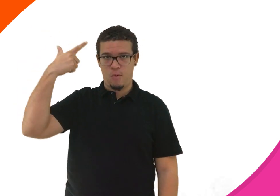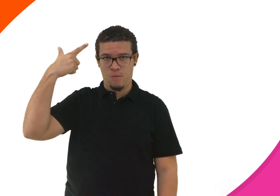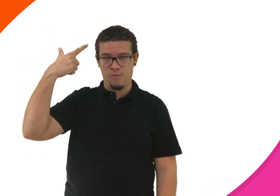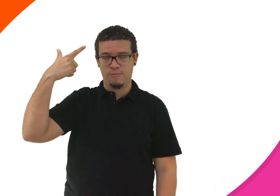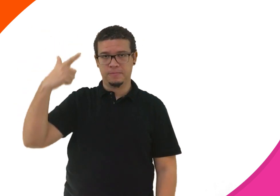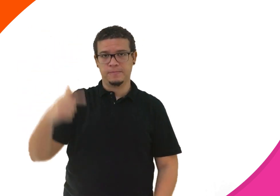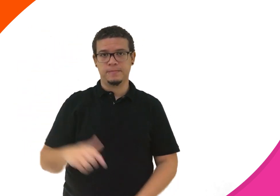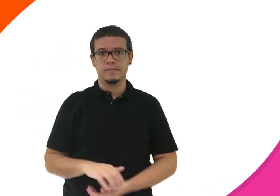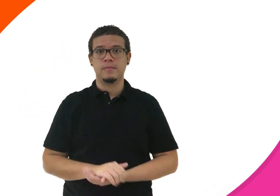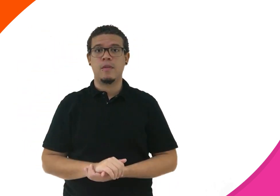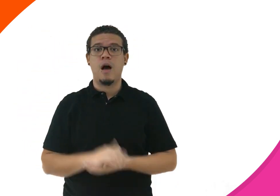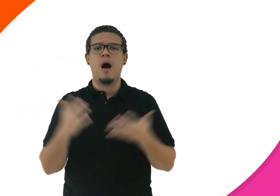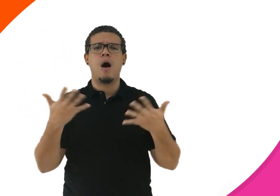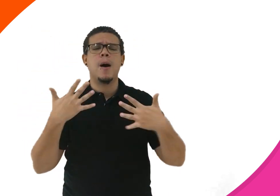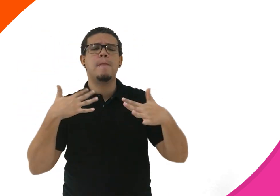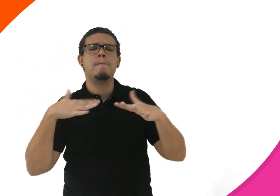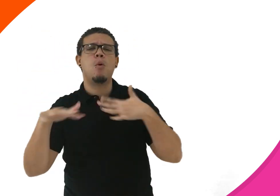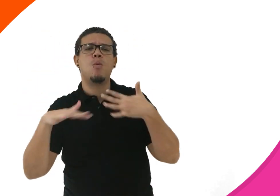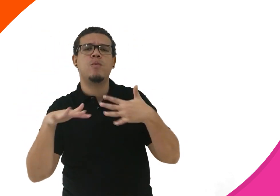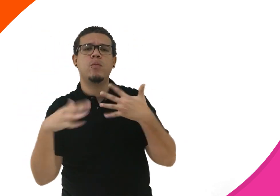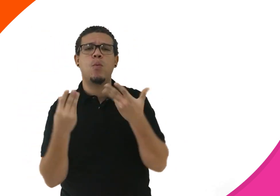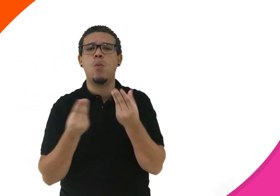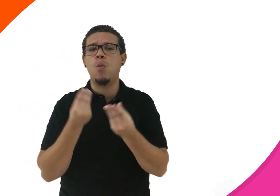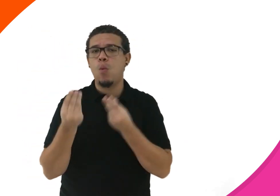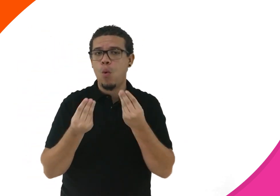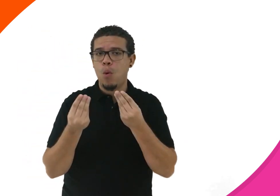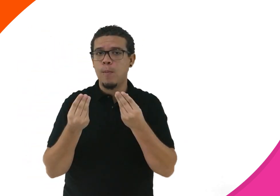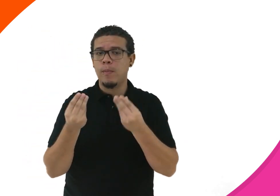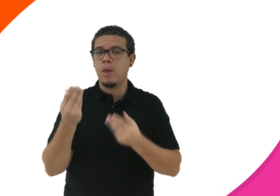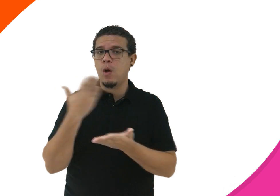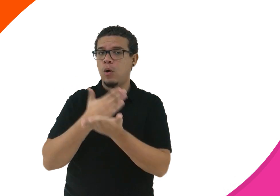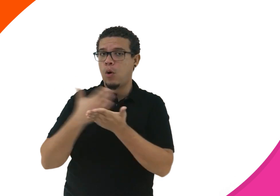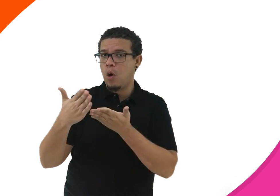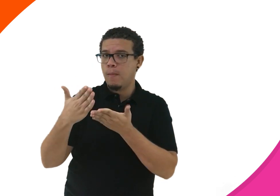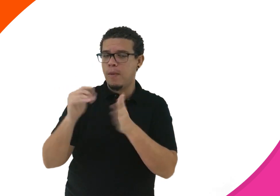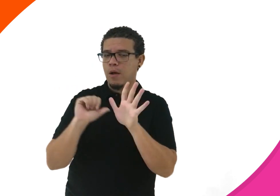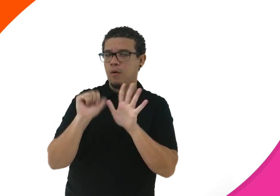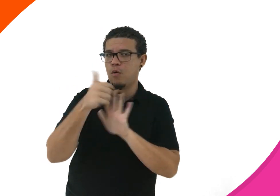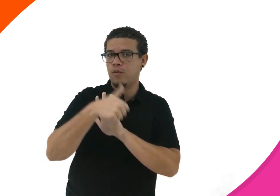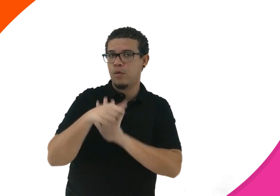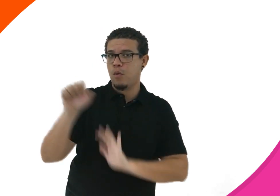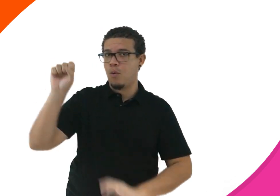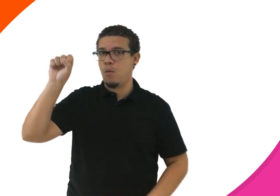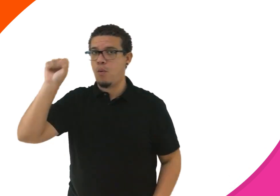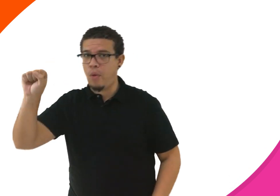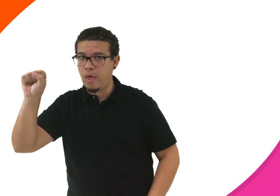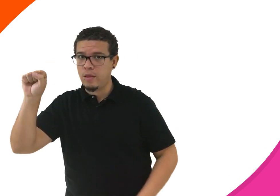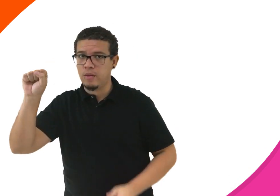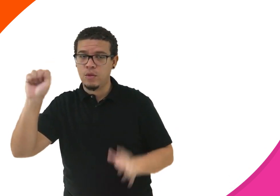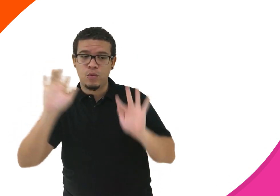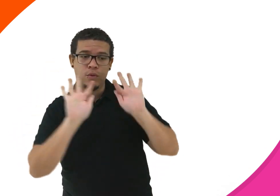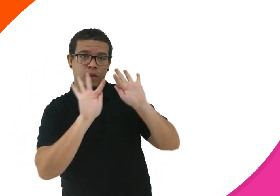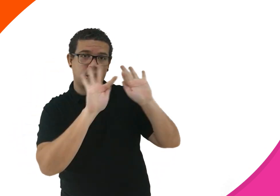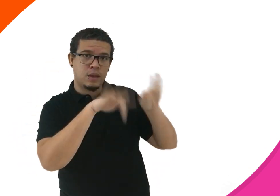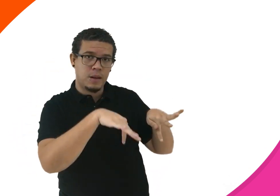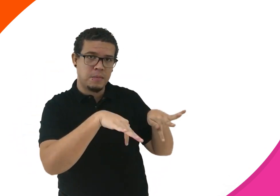não tem contato com o meu corpo, né? Então, sol é produzido aqui. E qual é o movimento que ele tem?